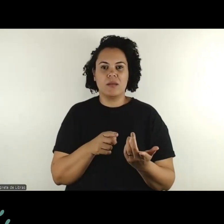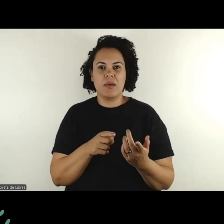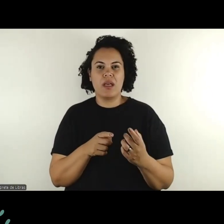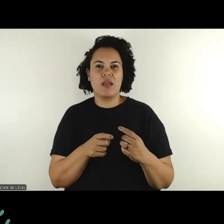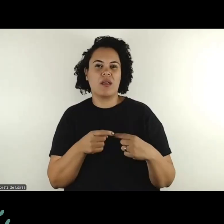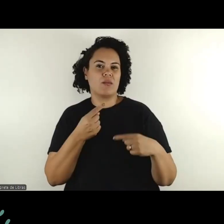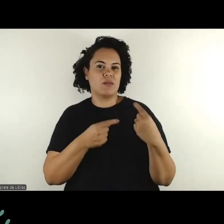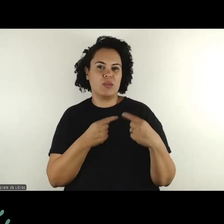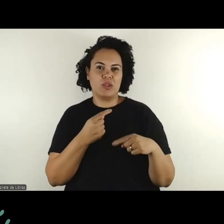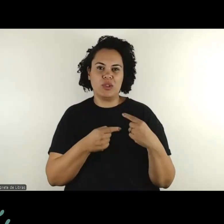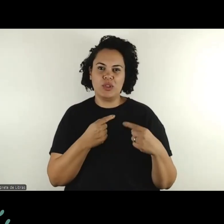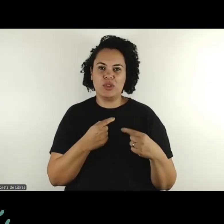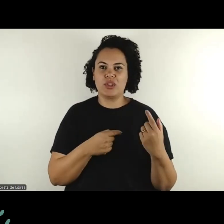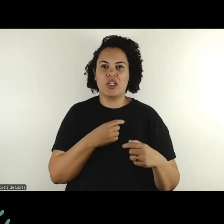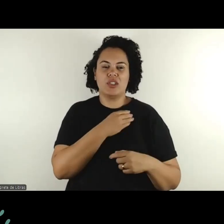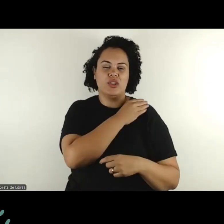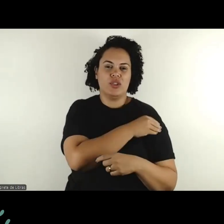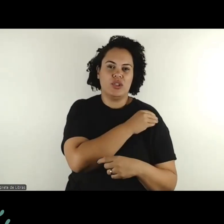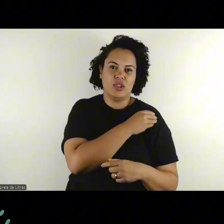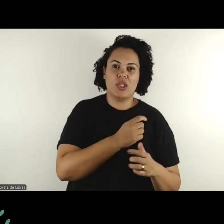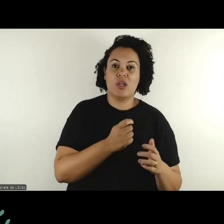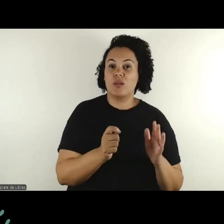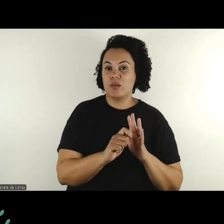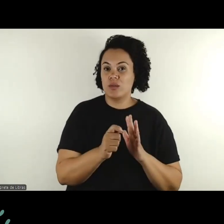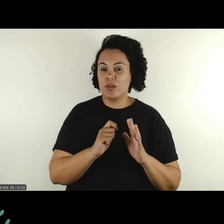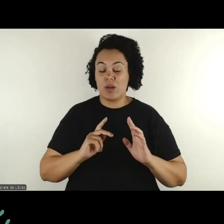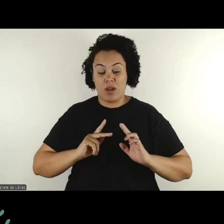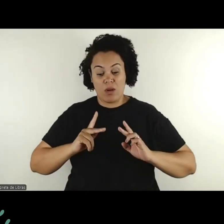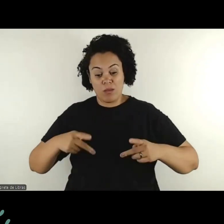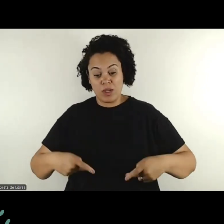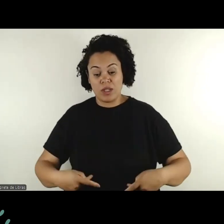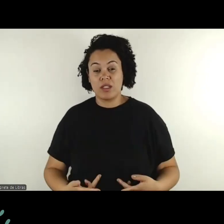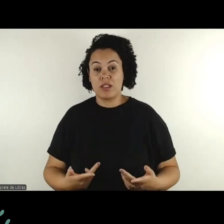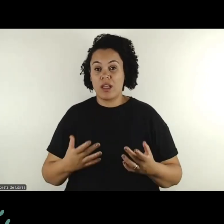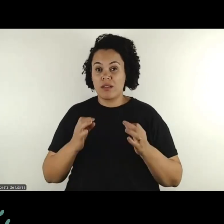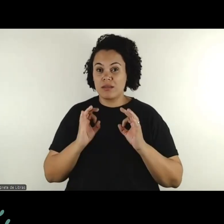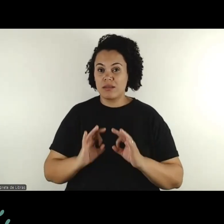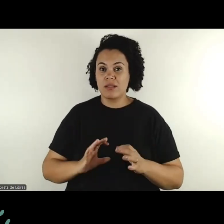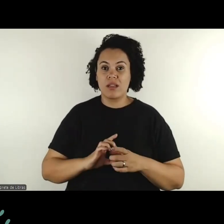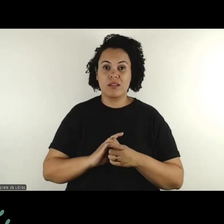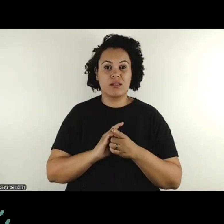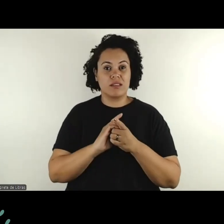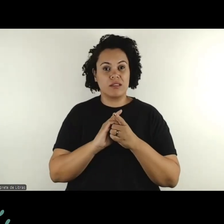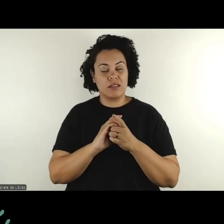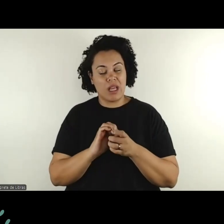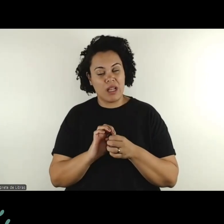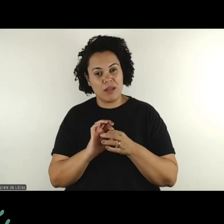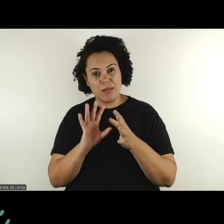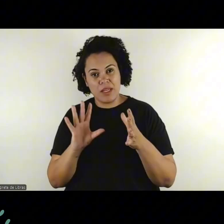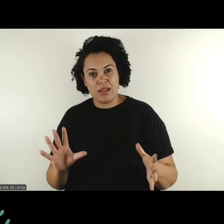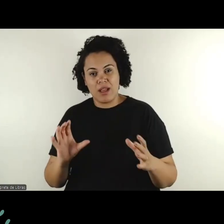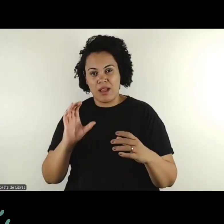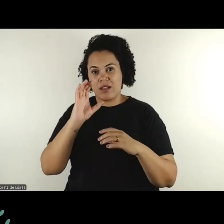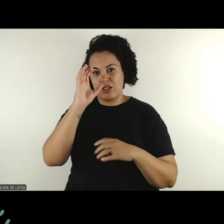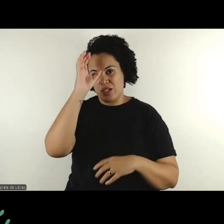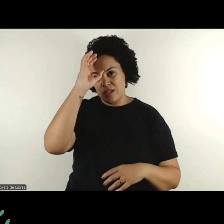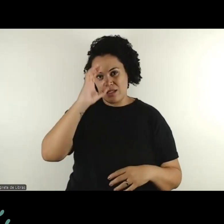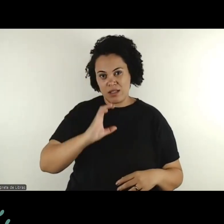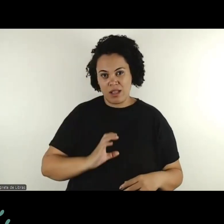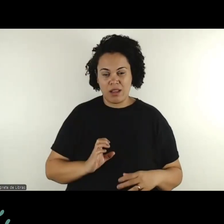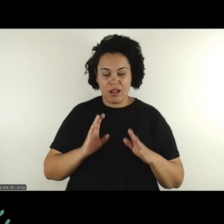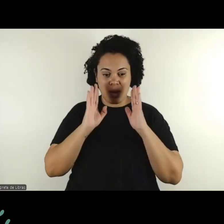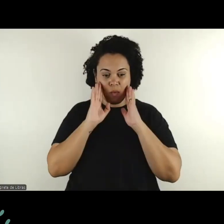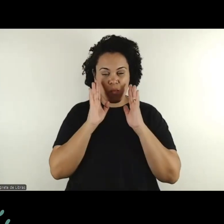forma comunitária, territorializada, defendendo a liberdade, a cidadania como eixo central,